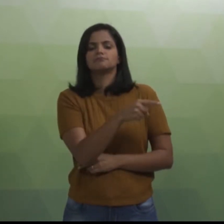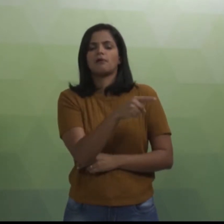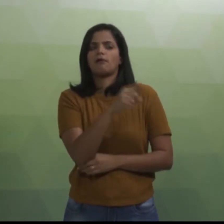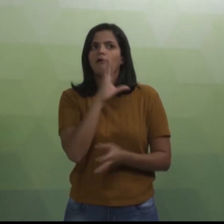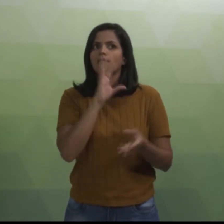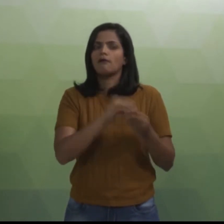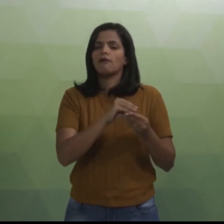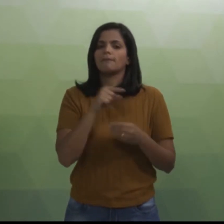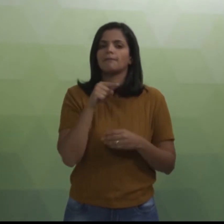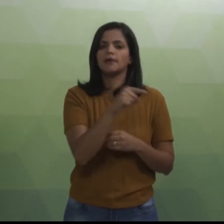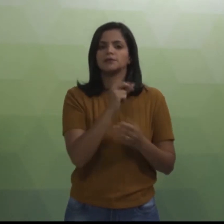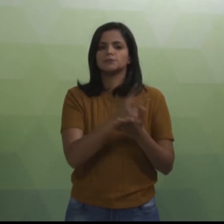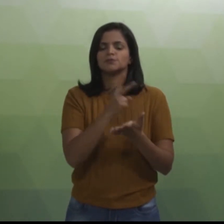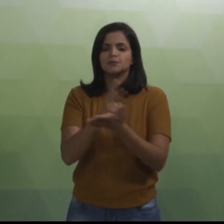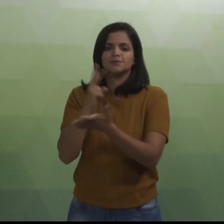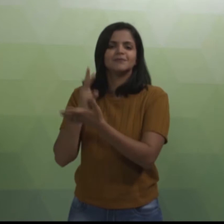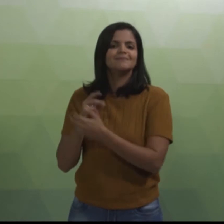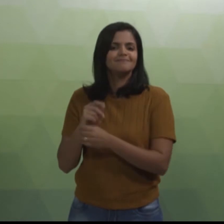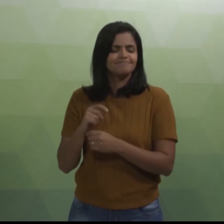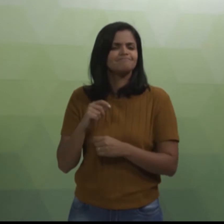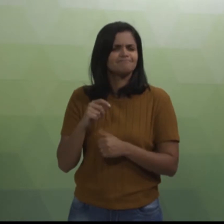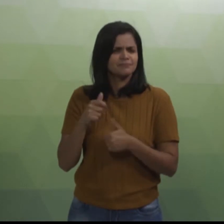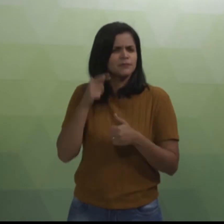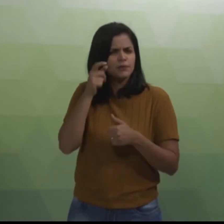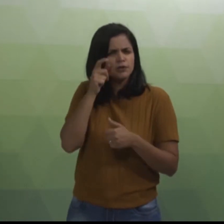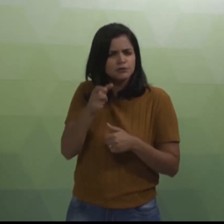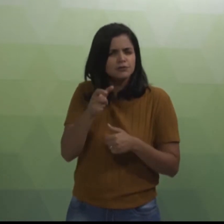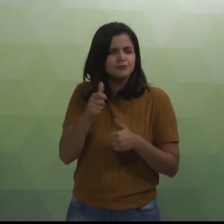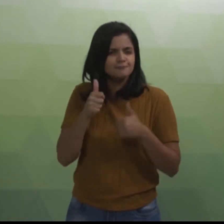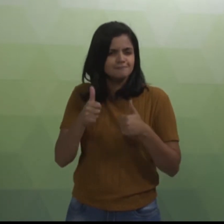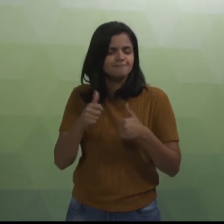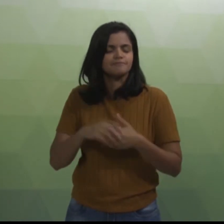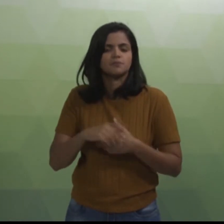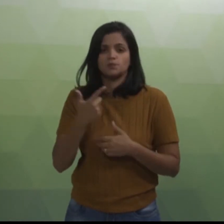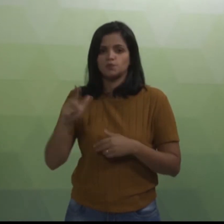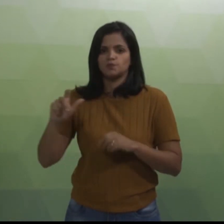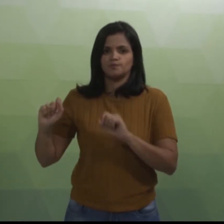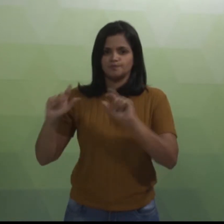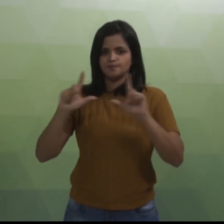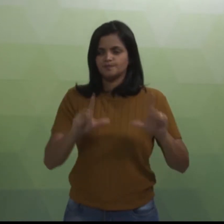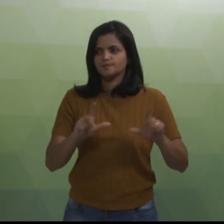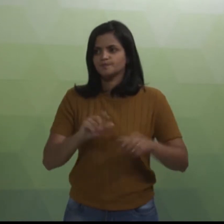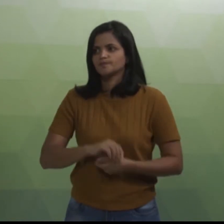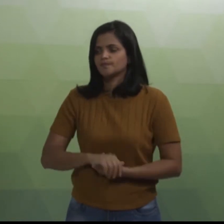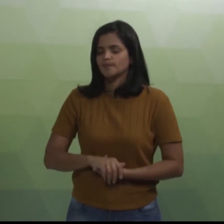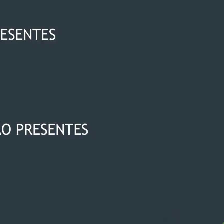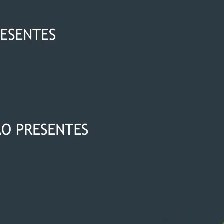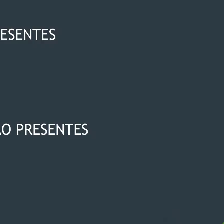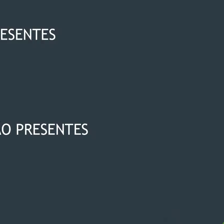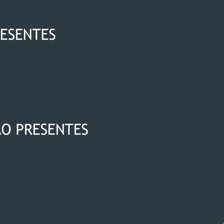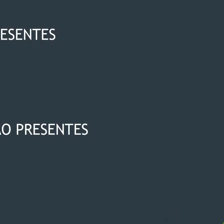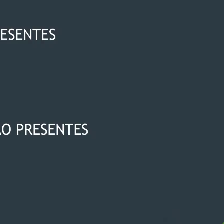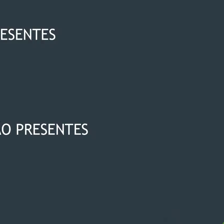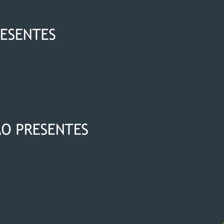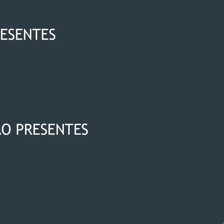Eu os marco e eles ficarão marcados no mesmo espaço, ok? Vejam o próximo slide.